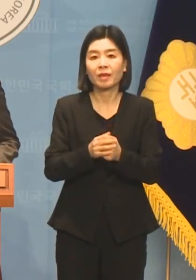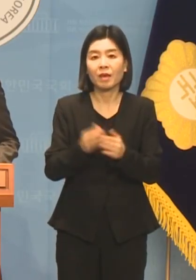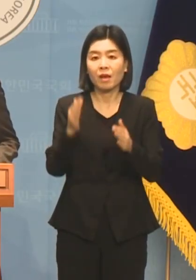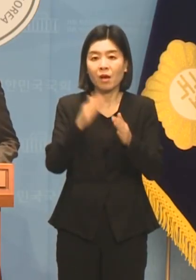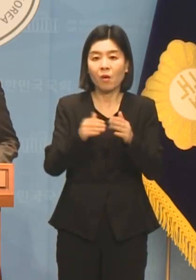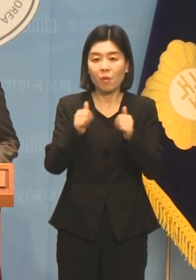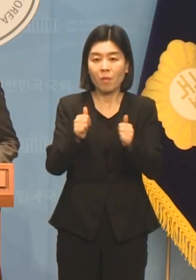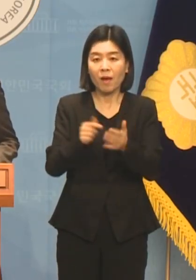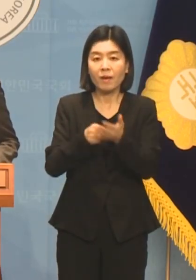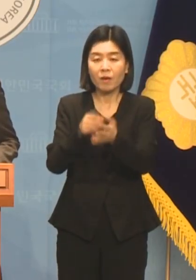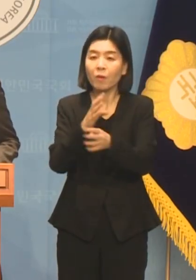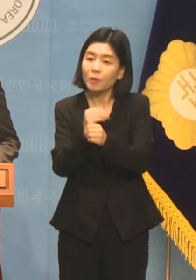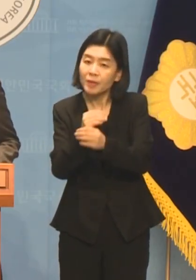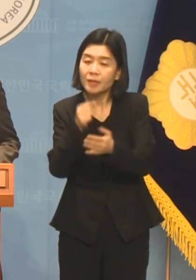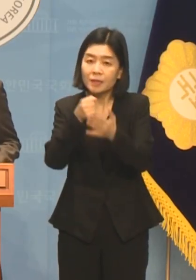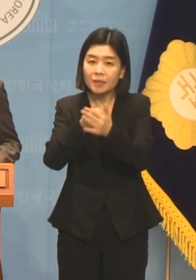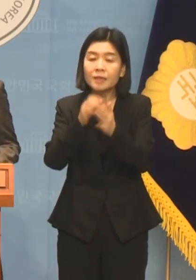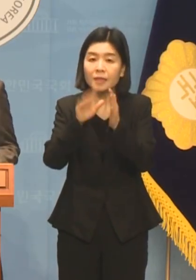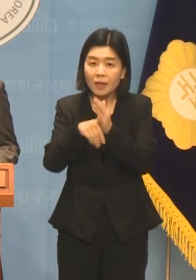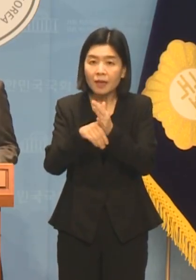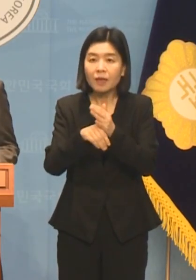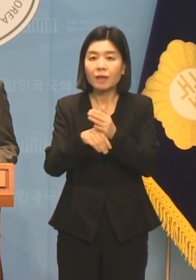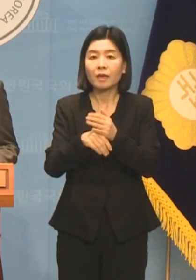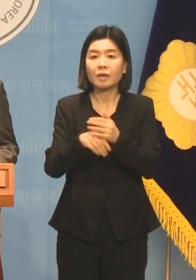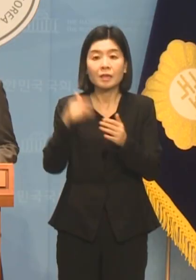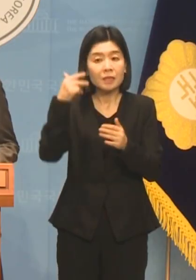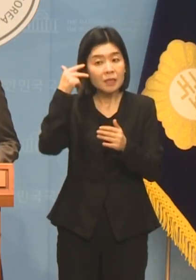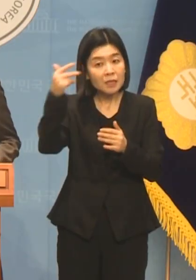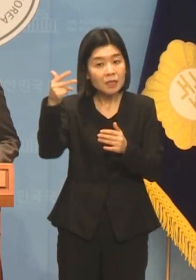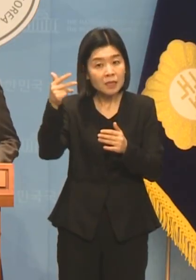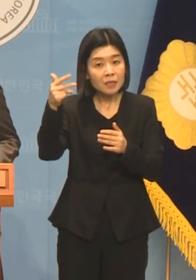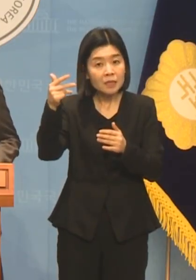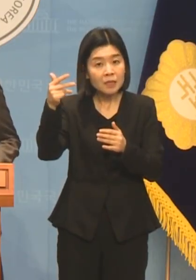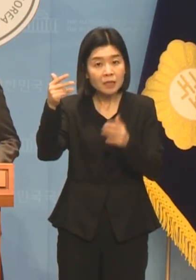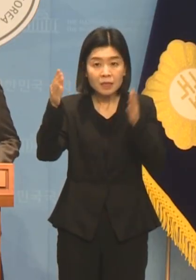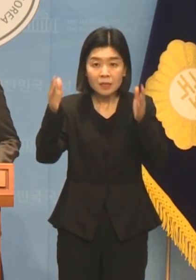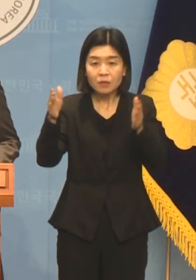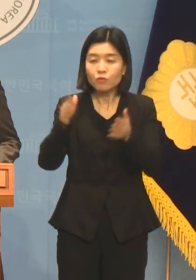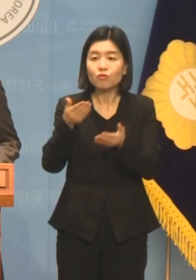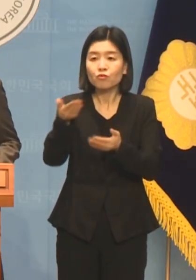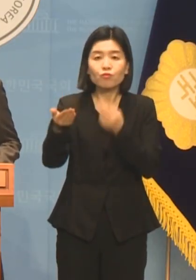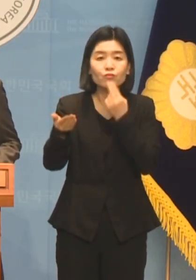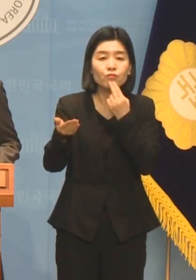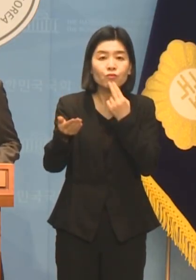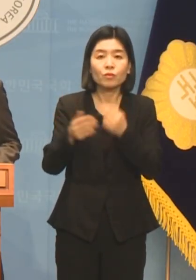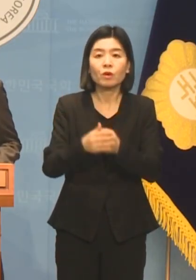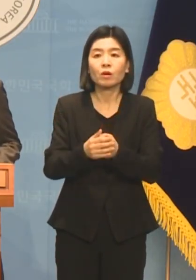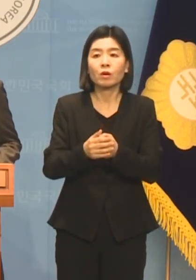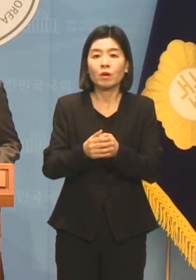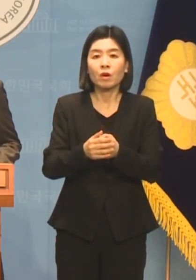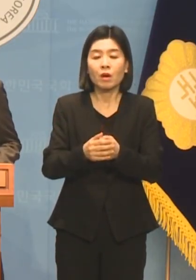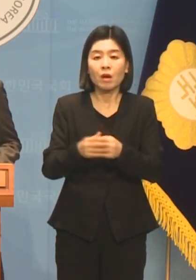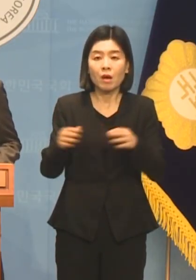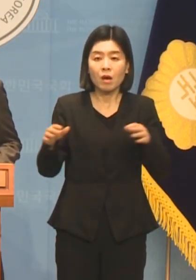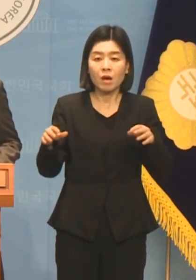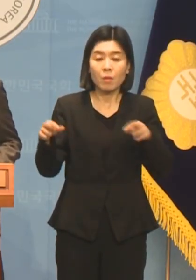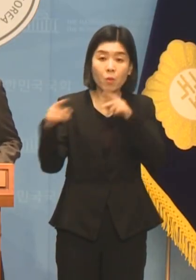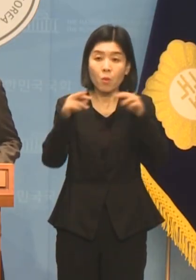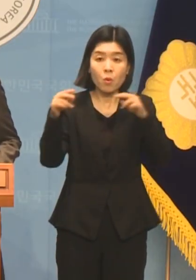기일 지정하는 데 있어서도 어떤 7일간의 기일을 주지 않았고 총